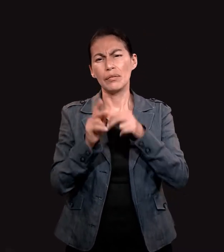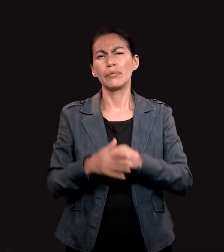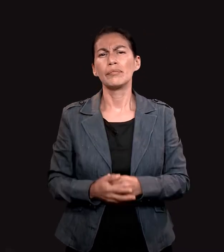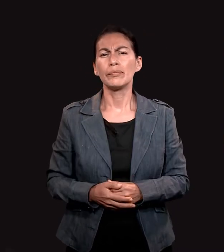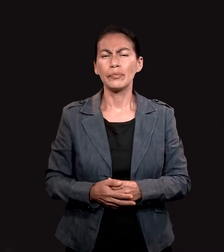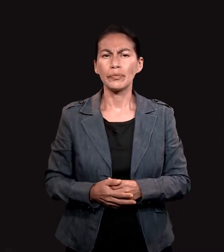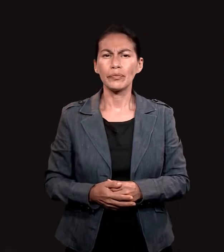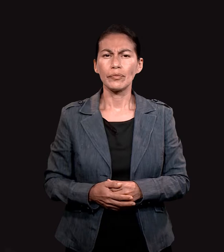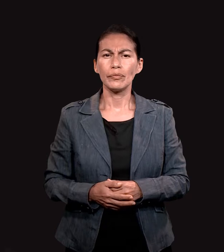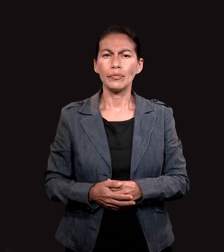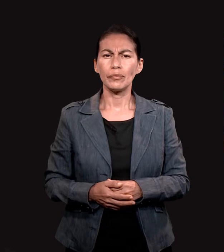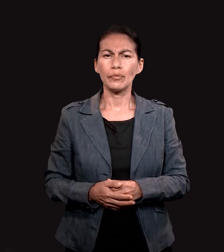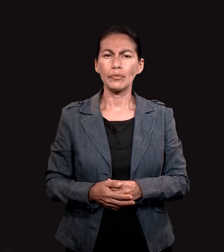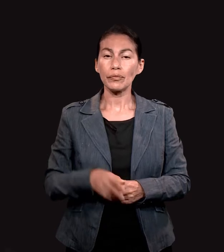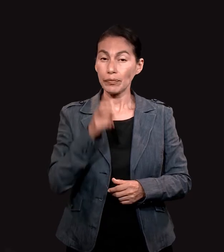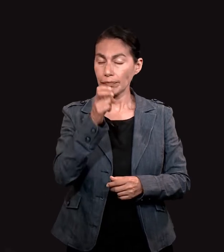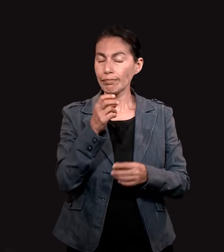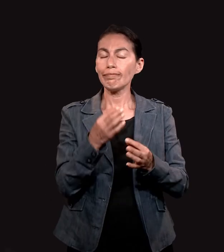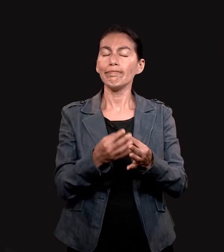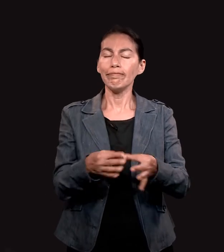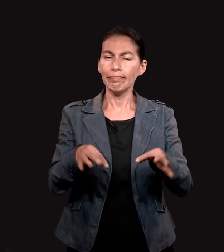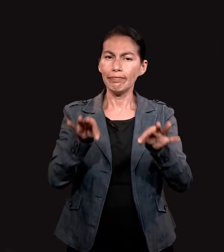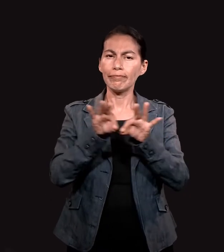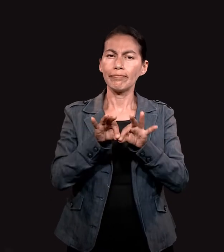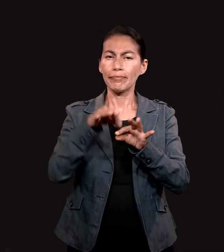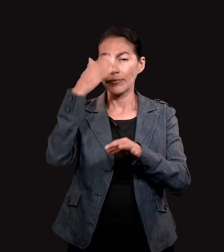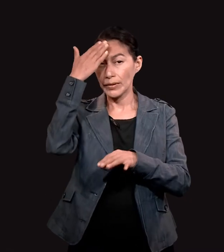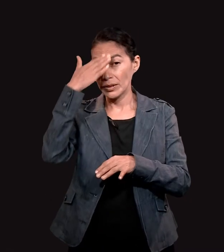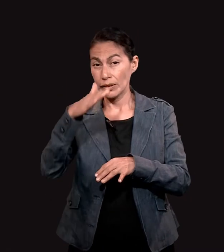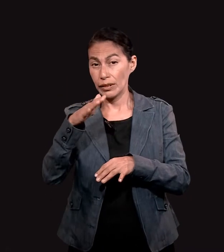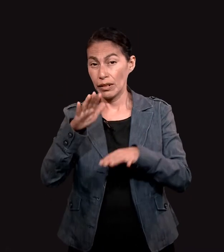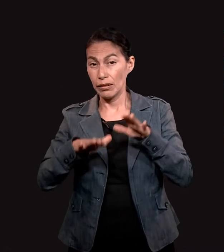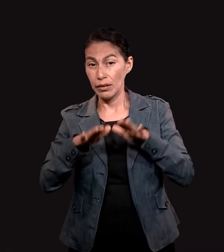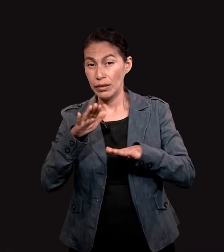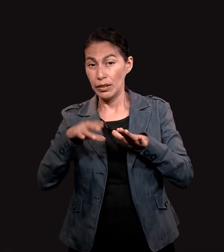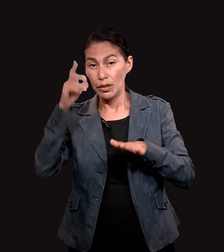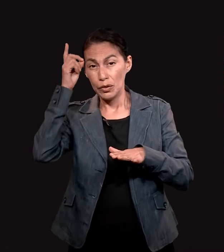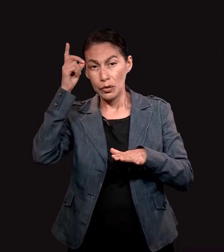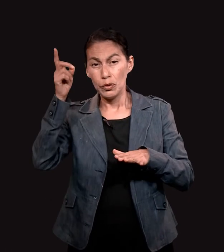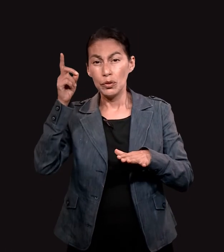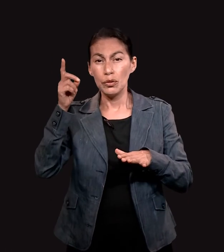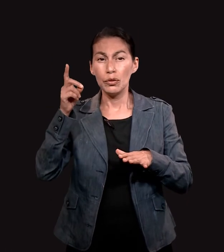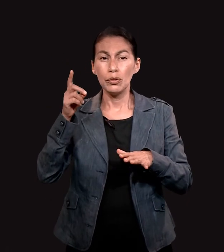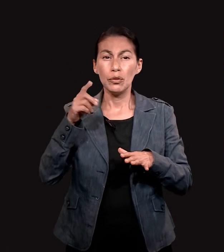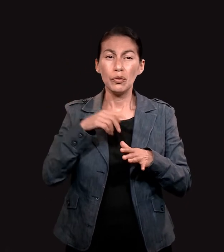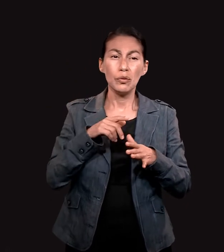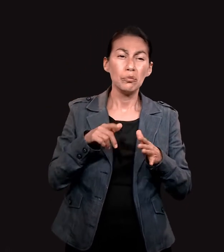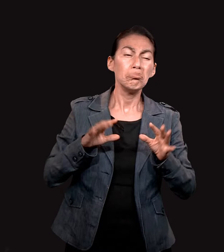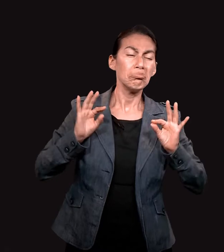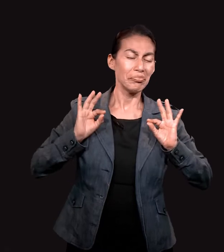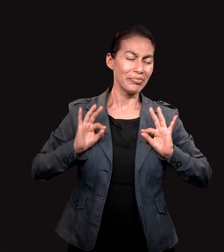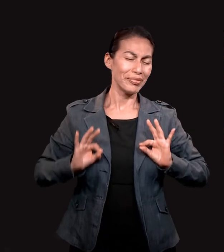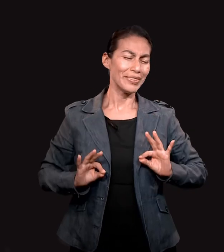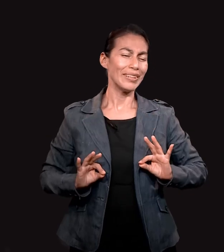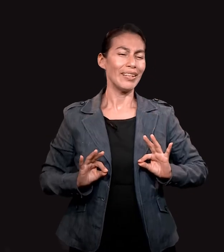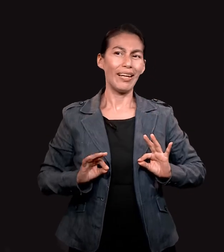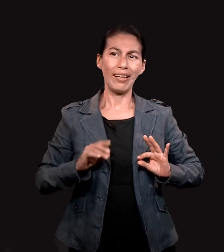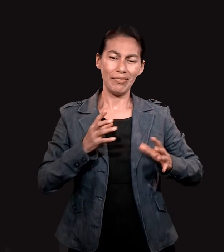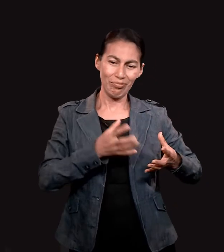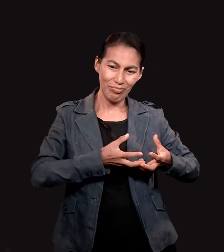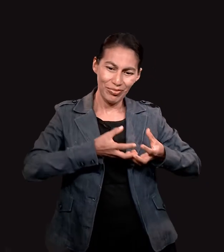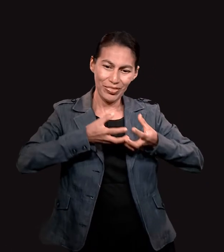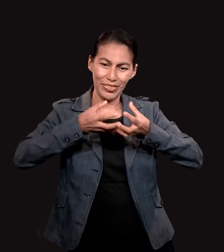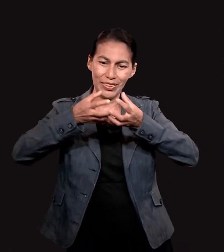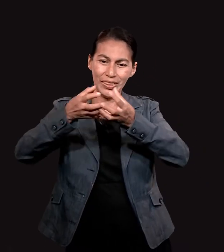en la universidad. Cuéntenos algo de esa experiencia, porque es súper importante saber que a veces Dios nos saca de la cierta